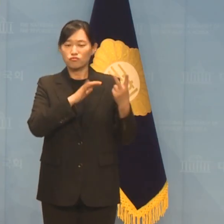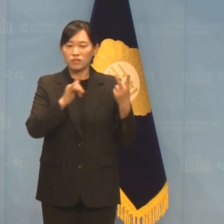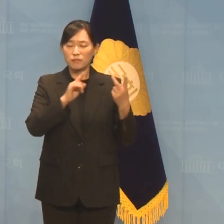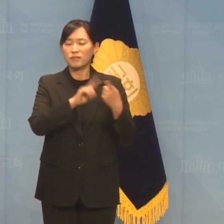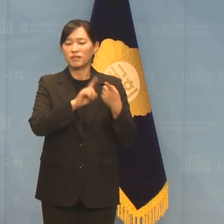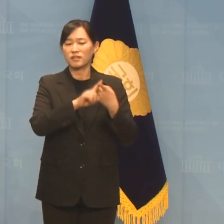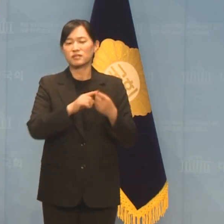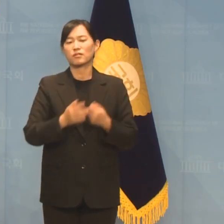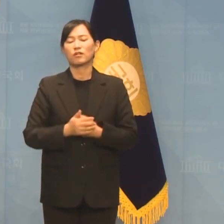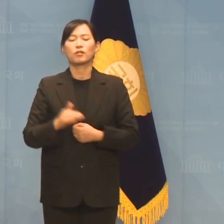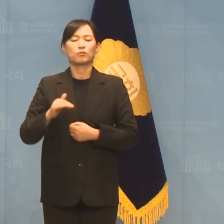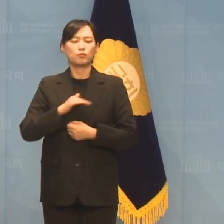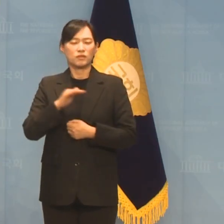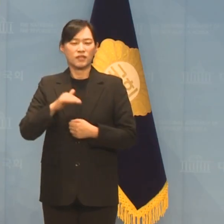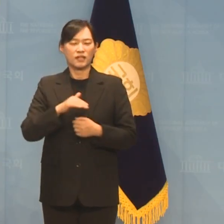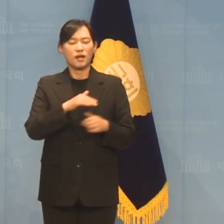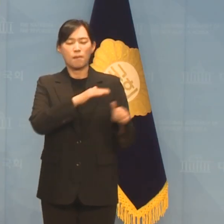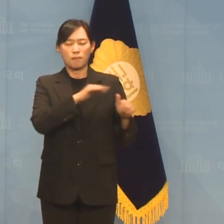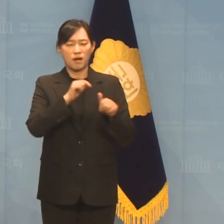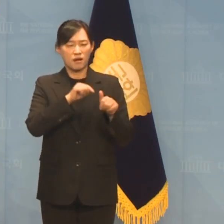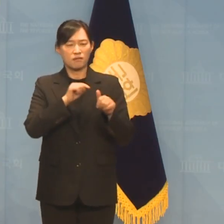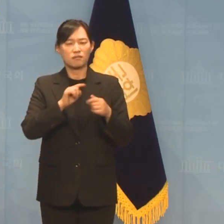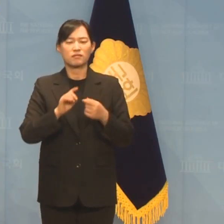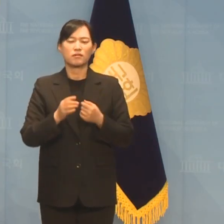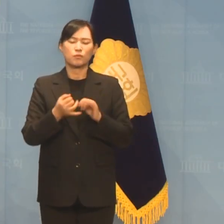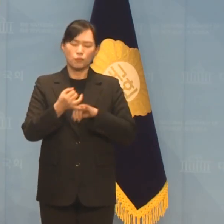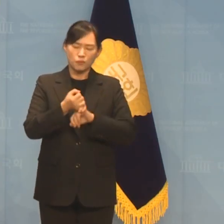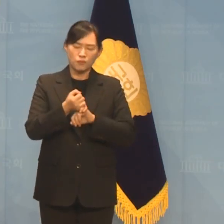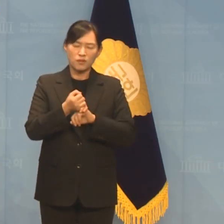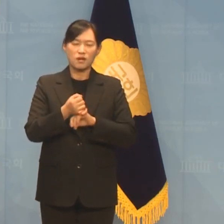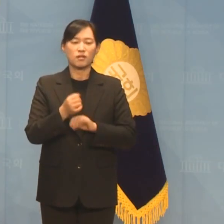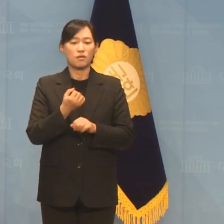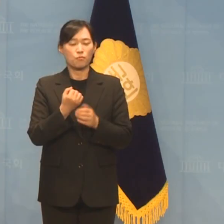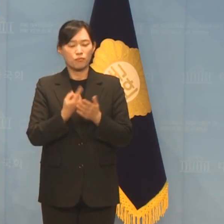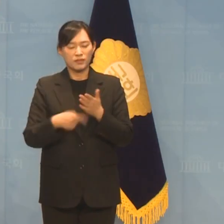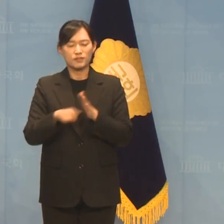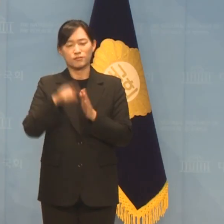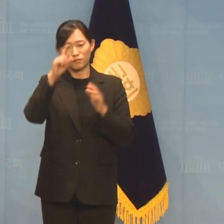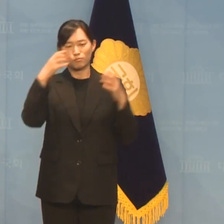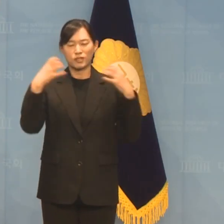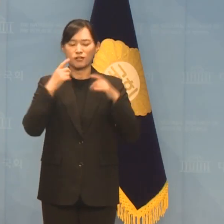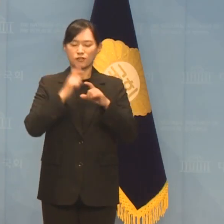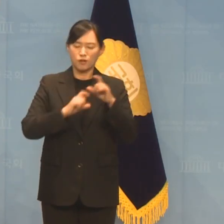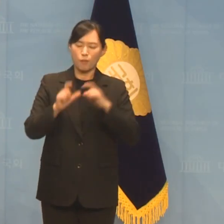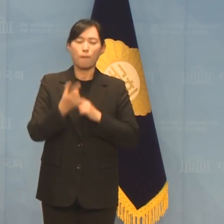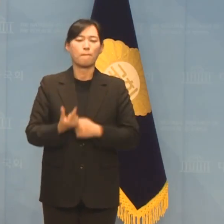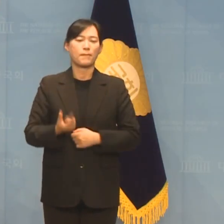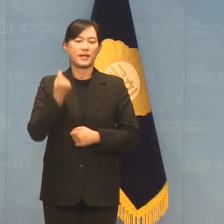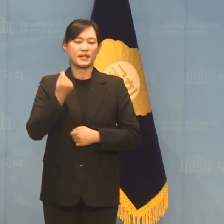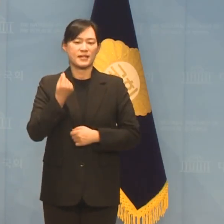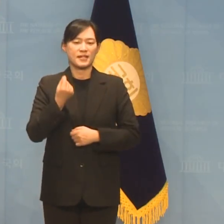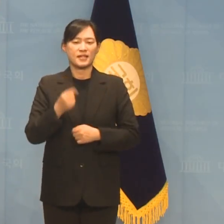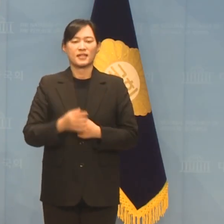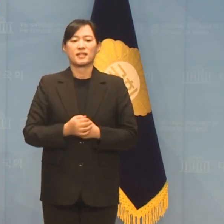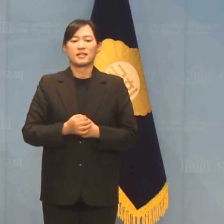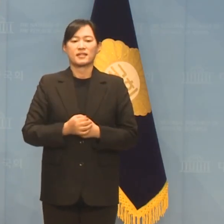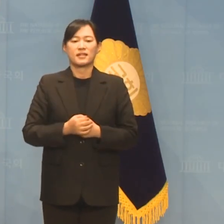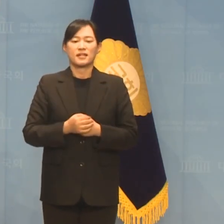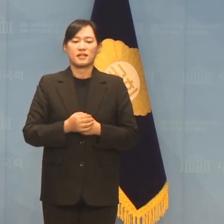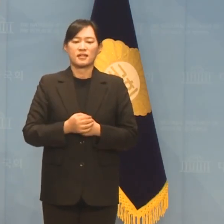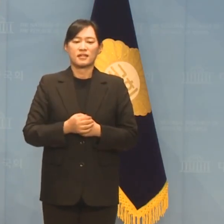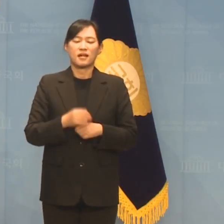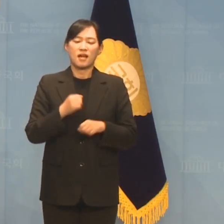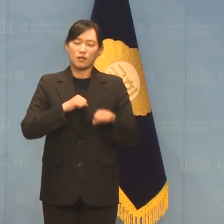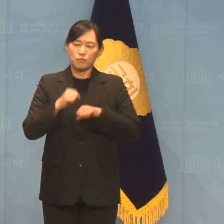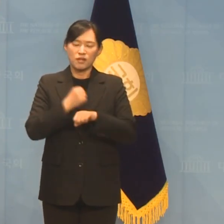대한 우리의 송환 의지가 패싱되지 않도록 정부에서는 더 신속하고 각별한 조치를 취해